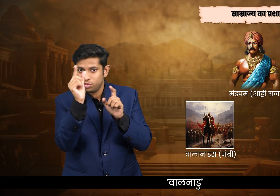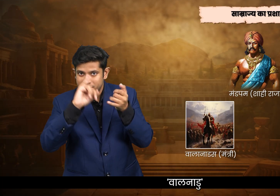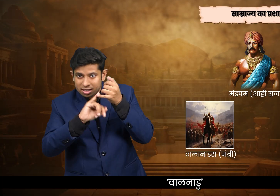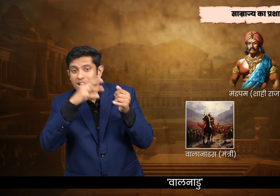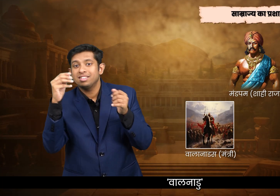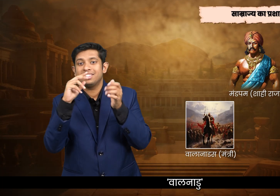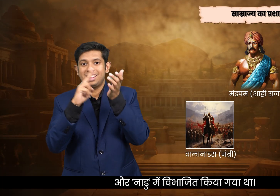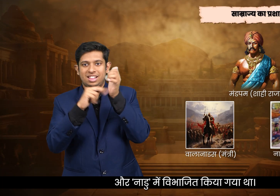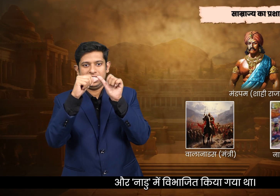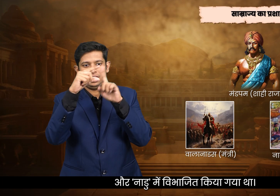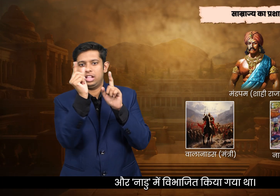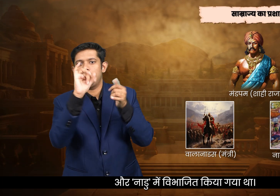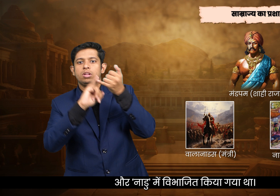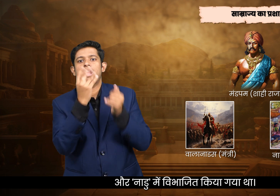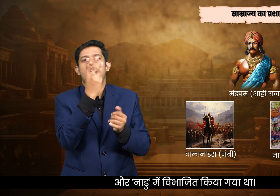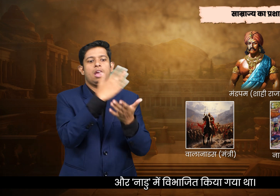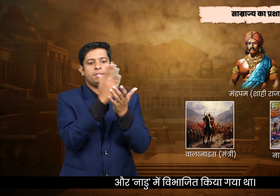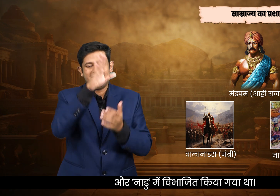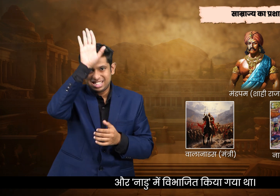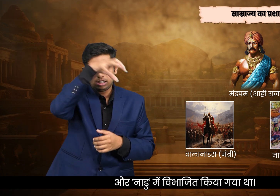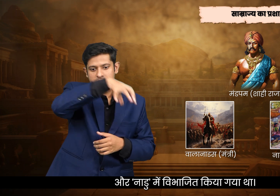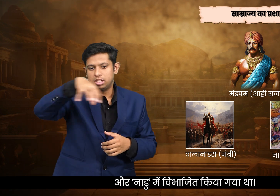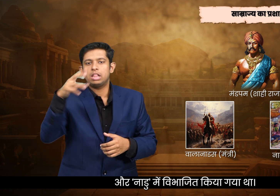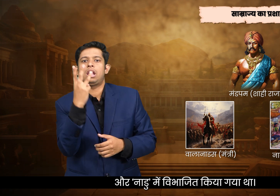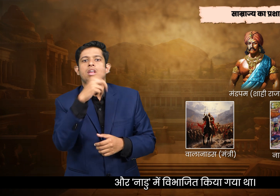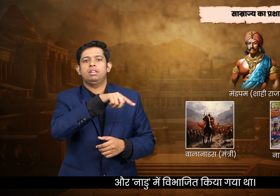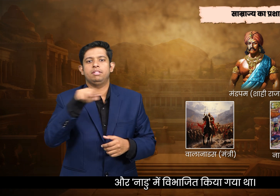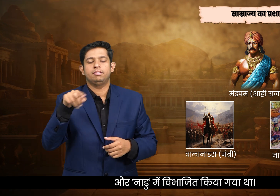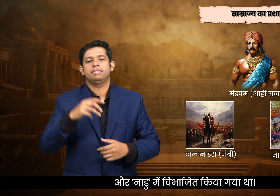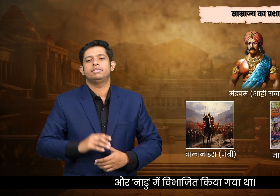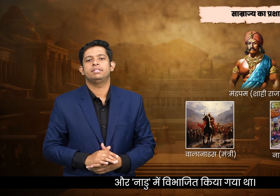वलनाड और नाडु में विभाजित किया गया था।